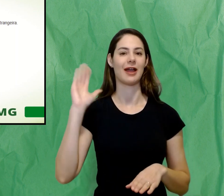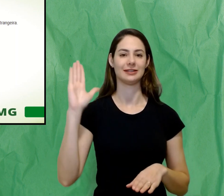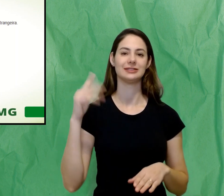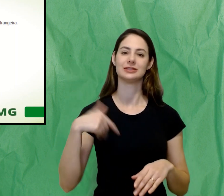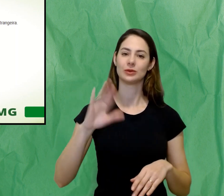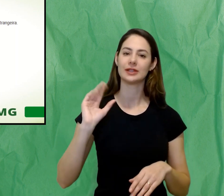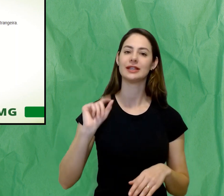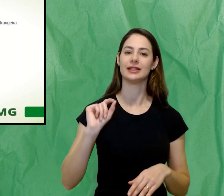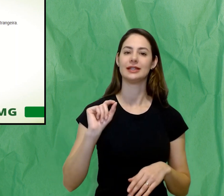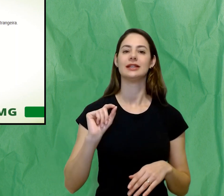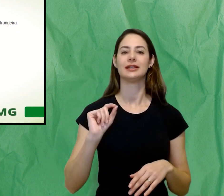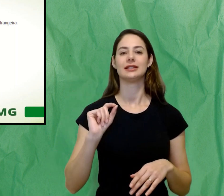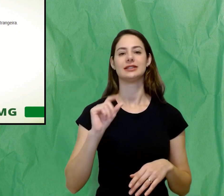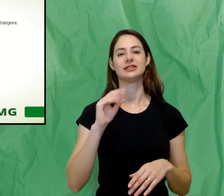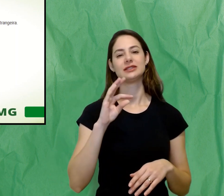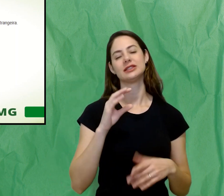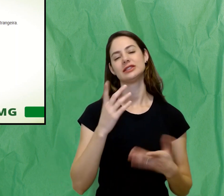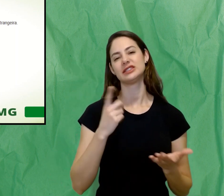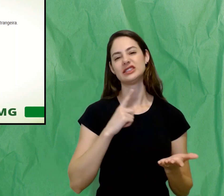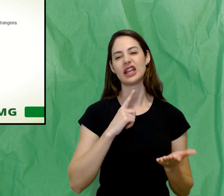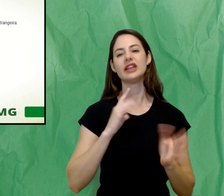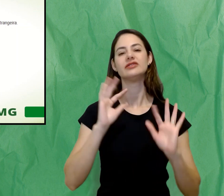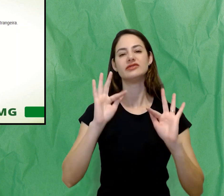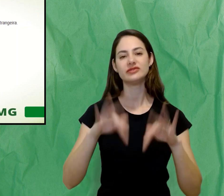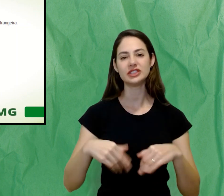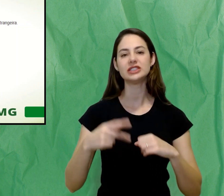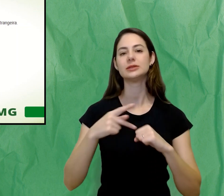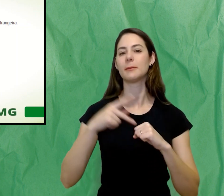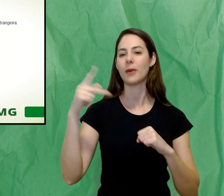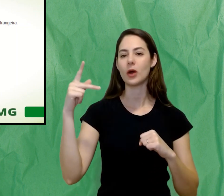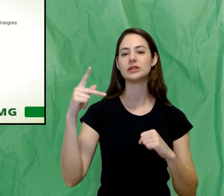principalmente nos trabalhos de conclusão de pós-graduação,